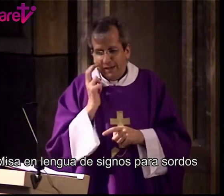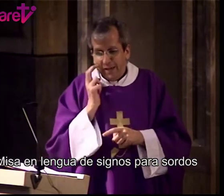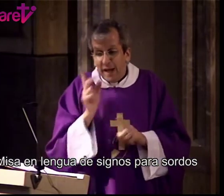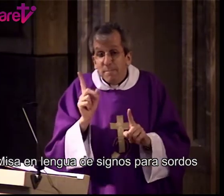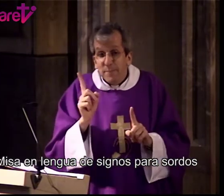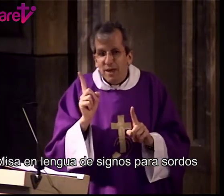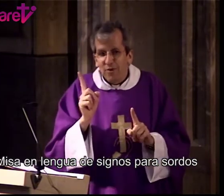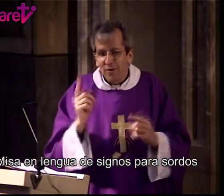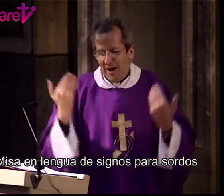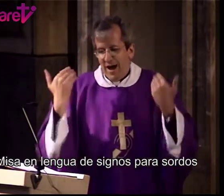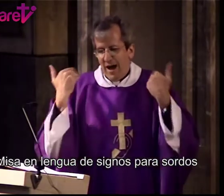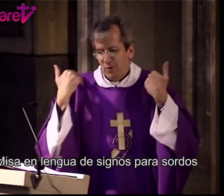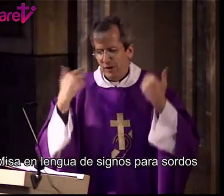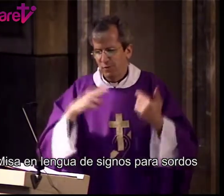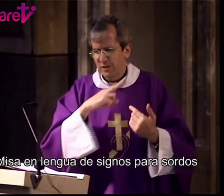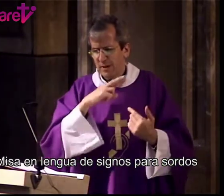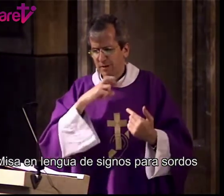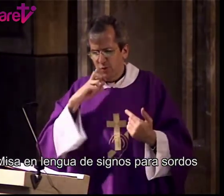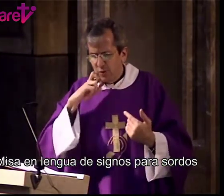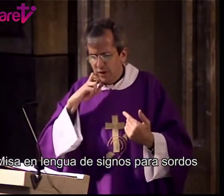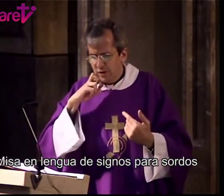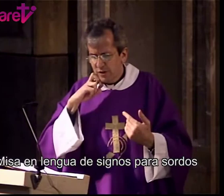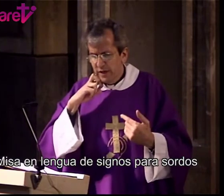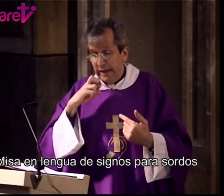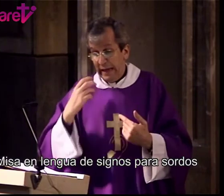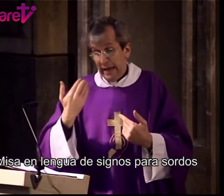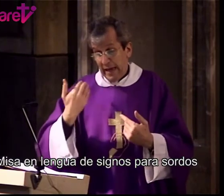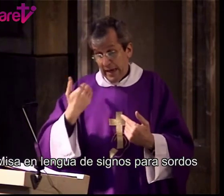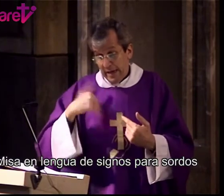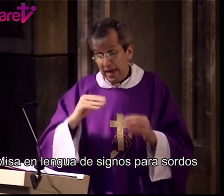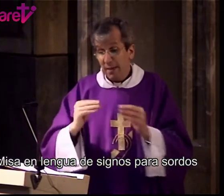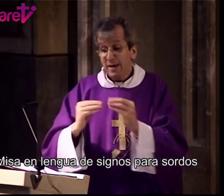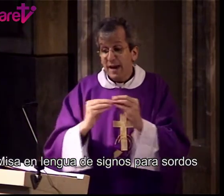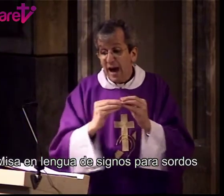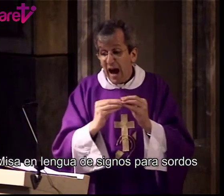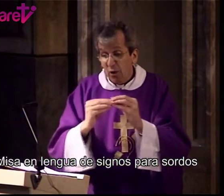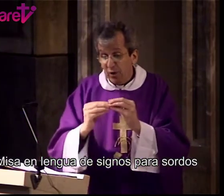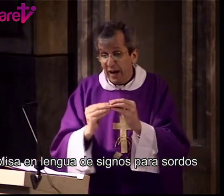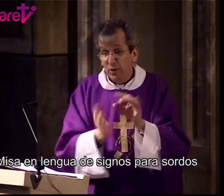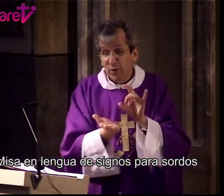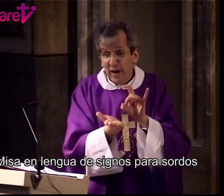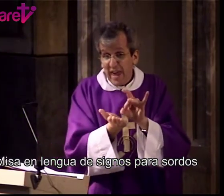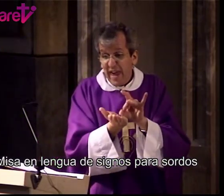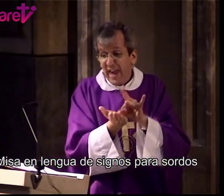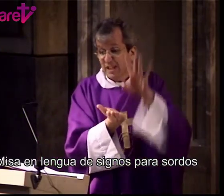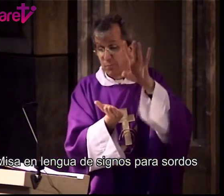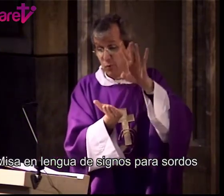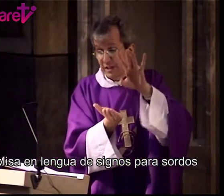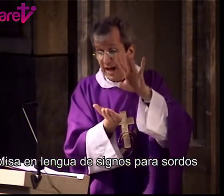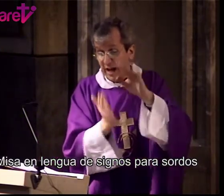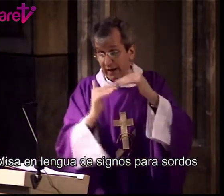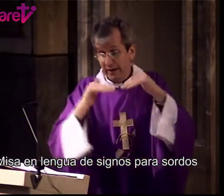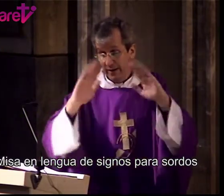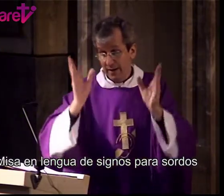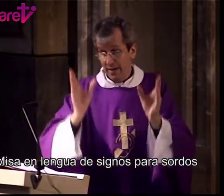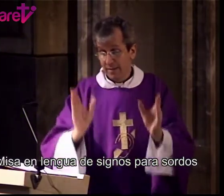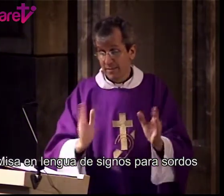tenían miedo a los responsables judíos, que ya habían acordado expulsar de